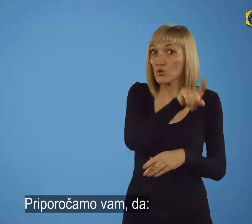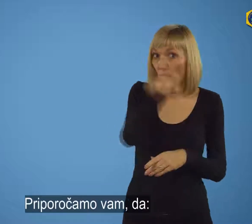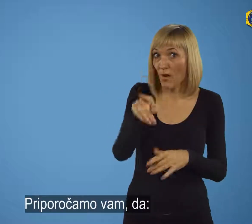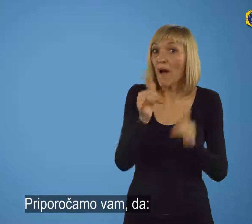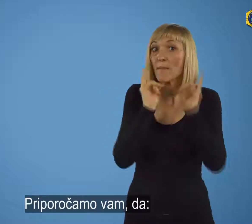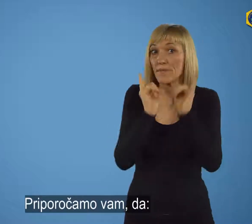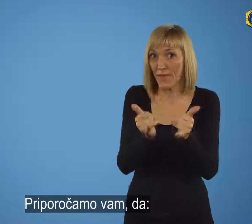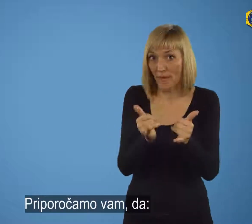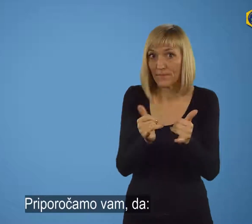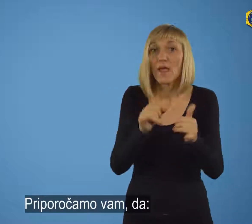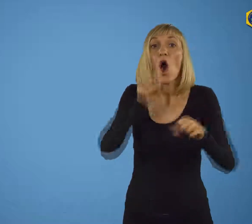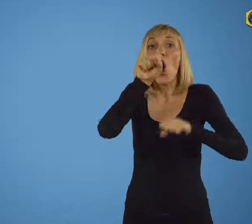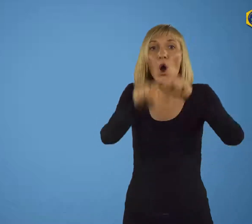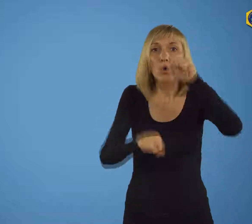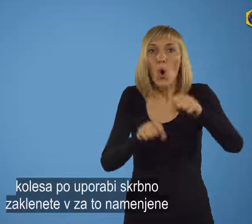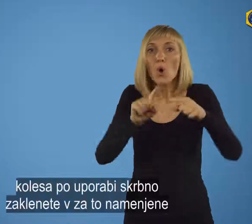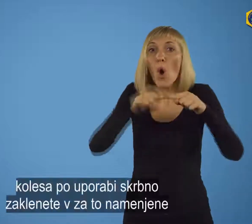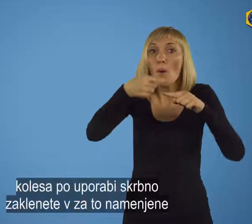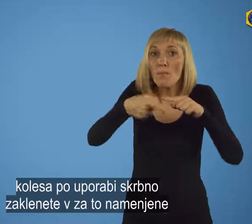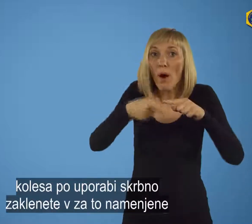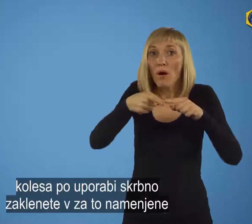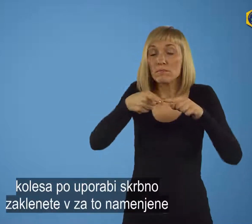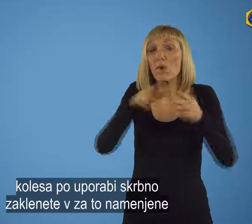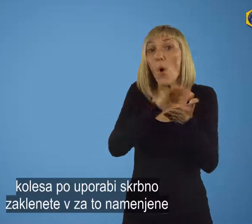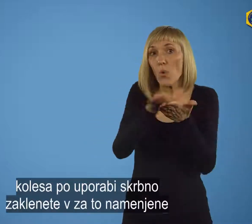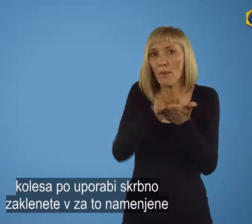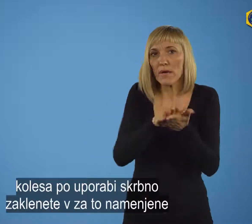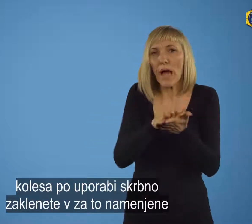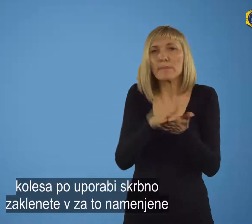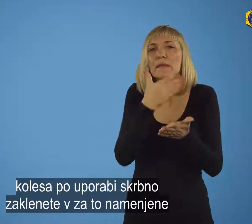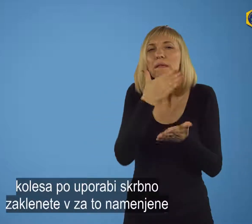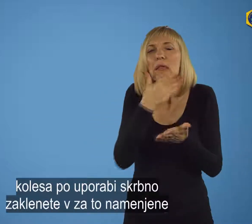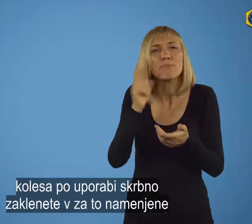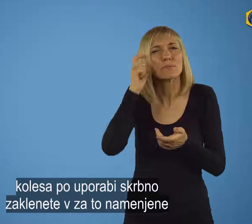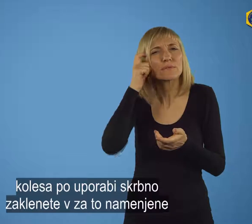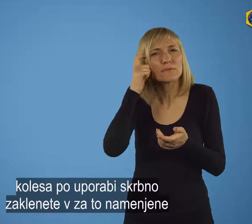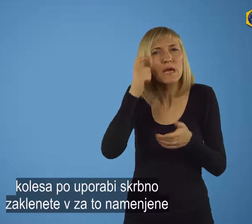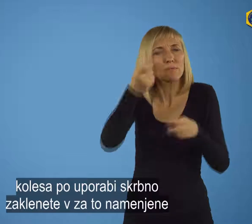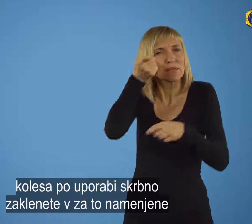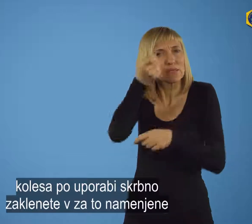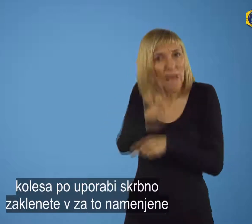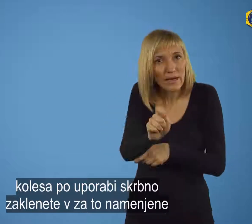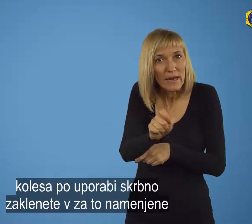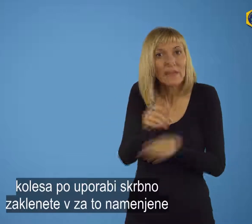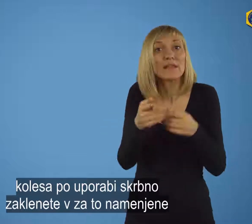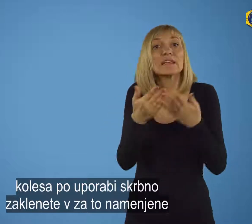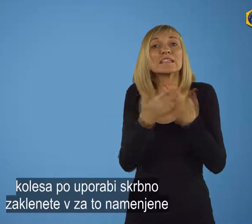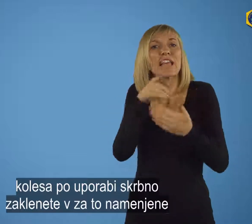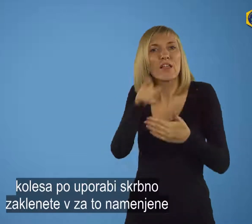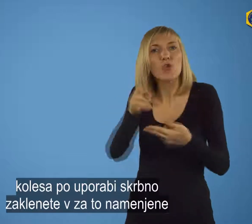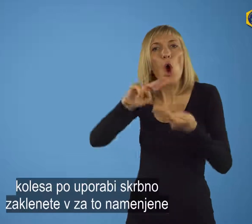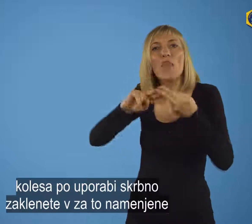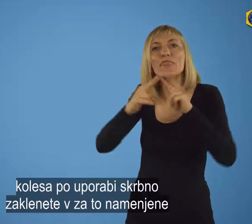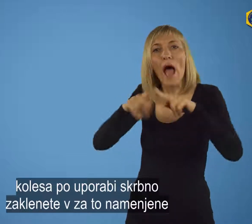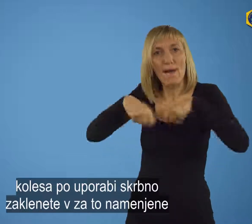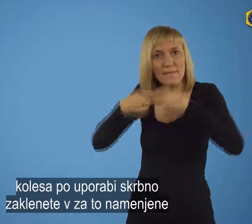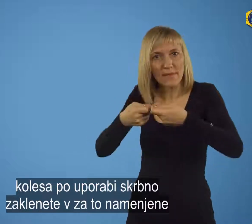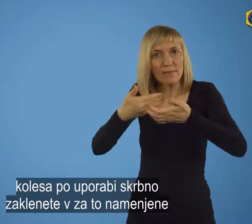Priporočamo vam, da kolesa po uporabi skrbno zaklenete v za to namenjene prostore, kolesarnice, kletni